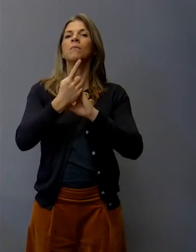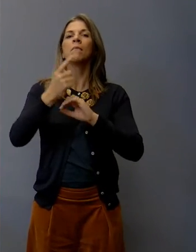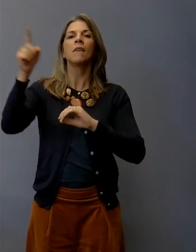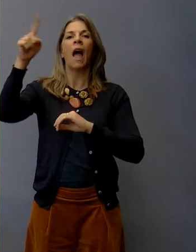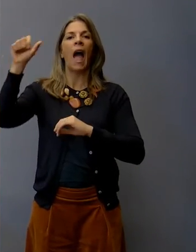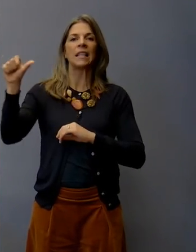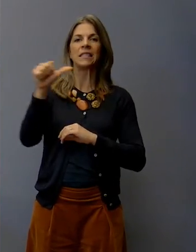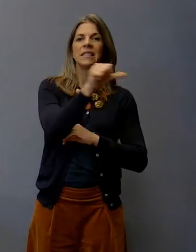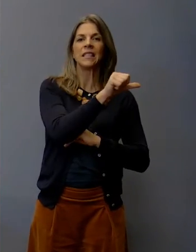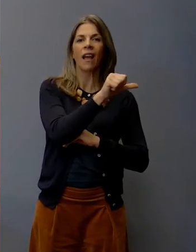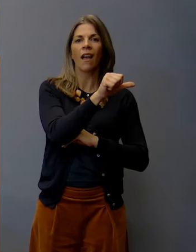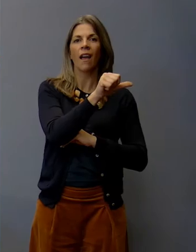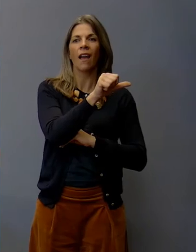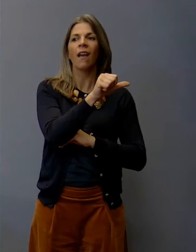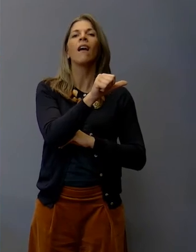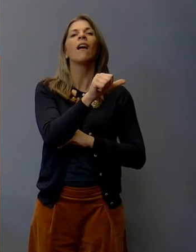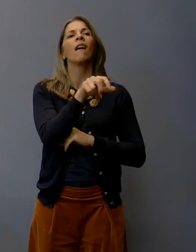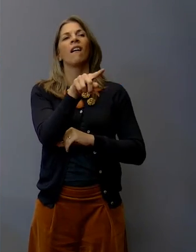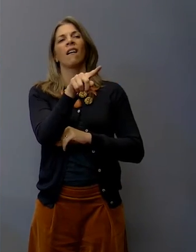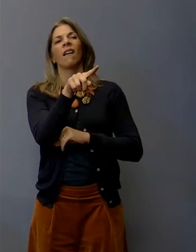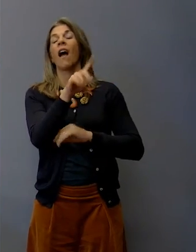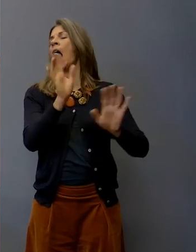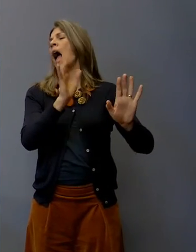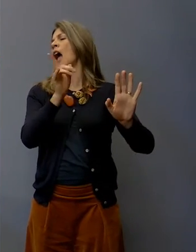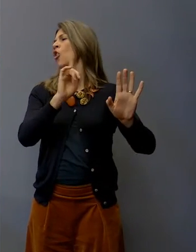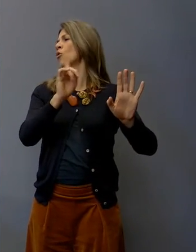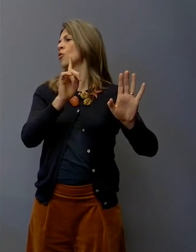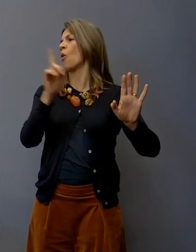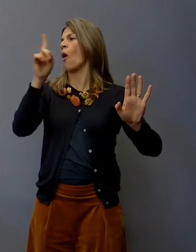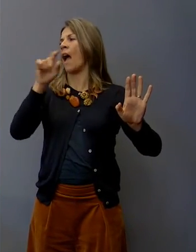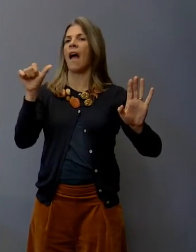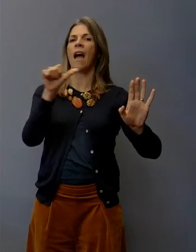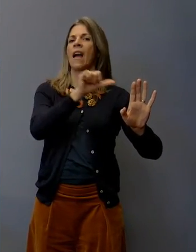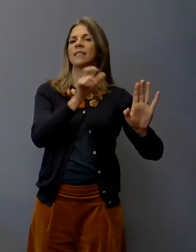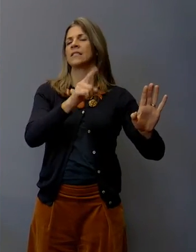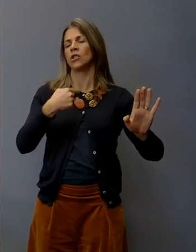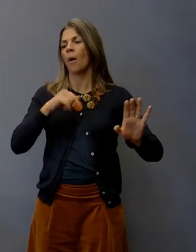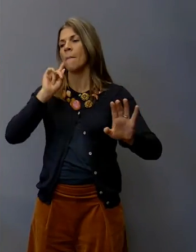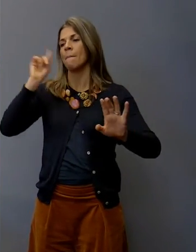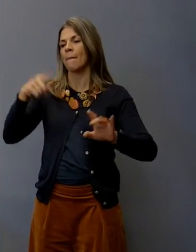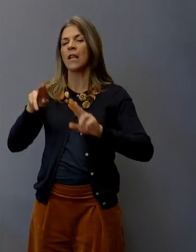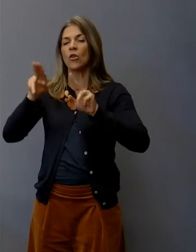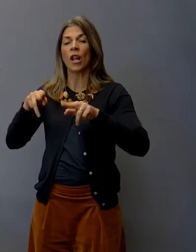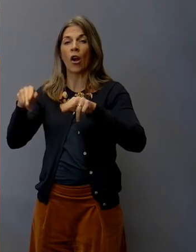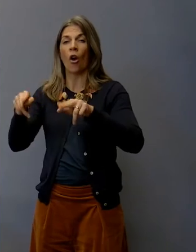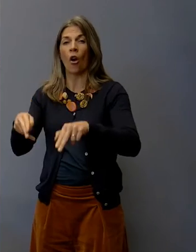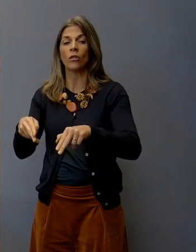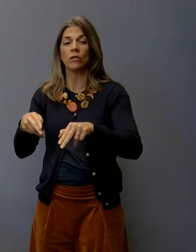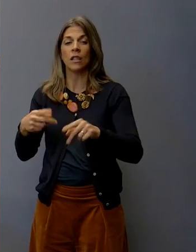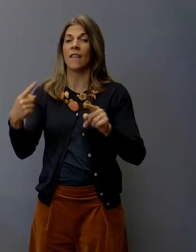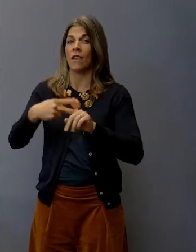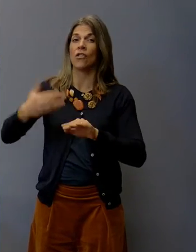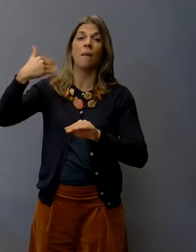ricordiamo del piccolo commercio che per decenni è stato massacrato tra bersani